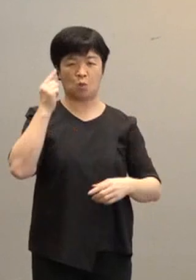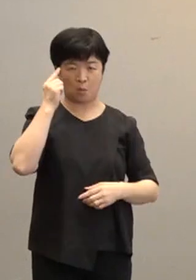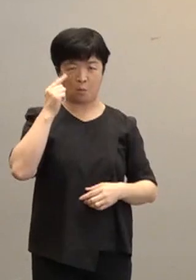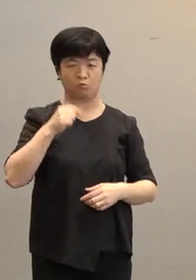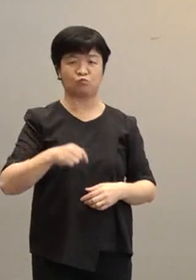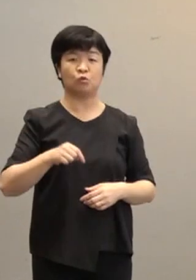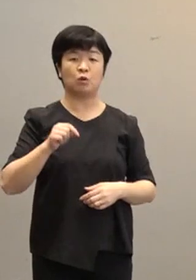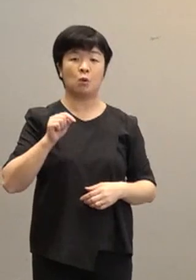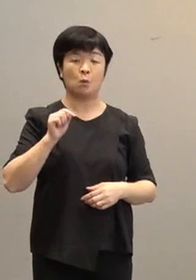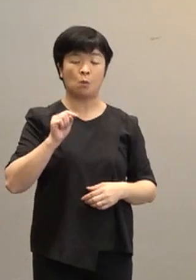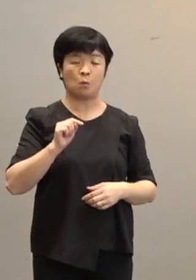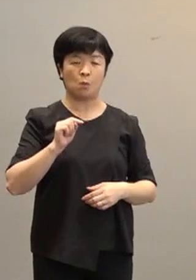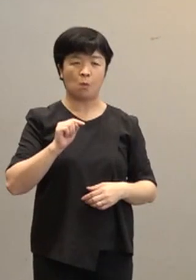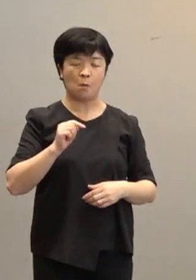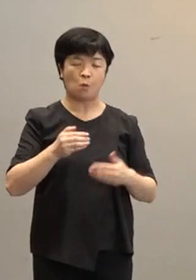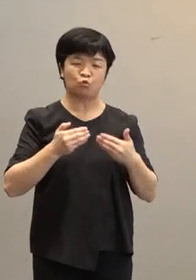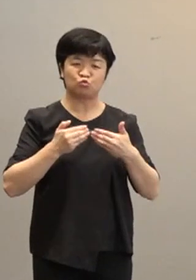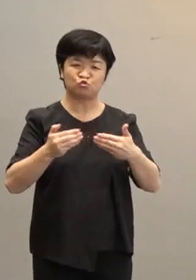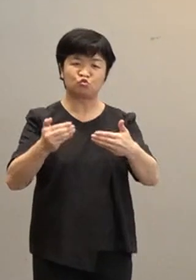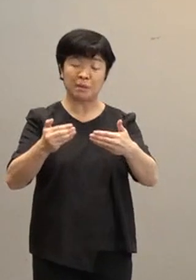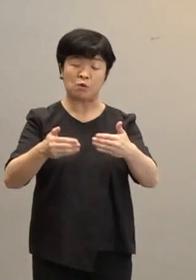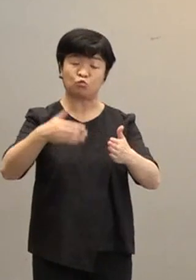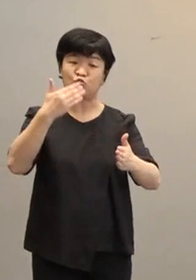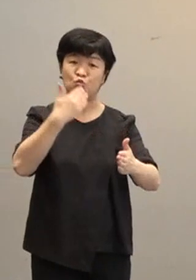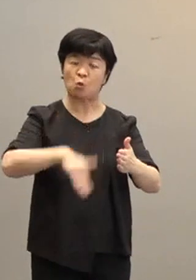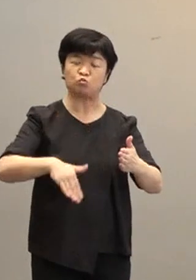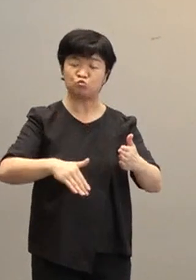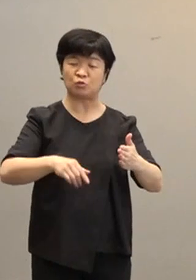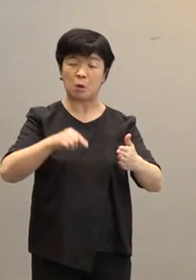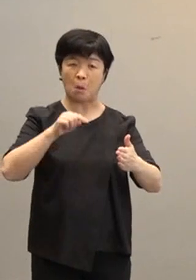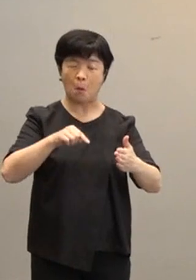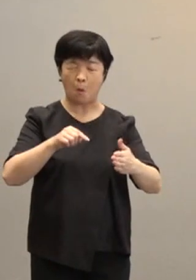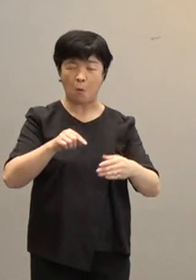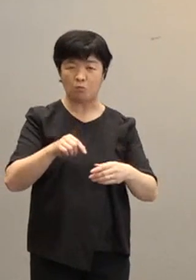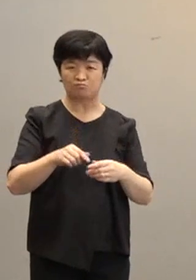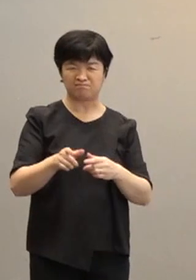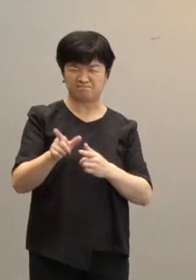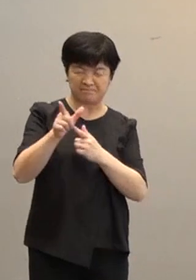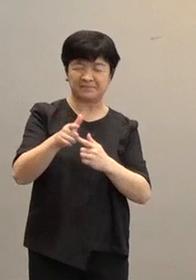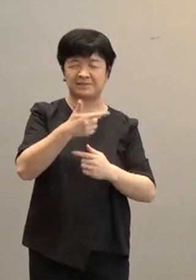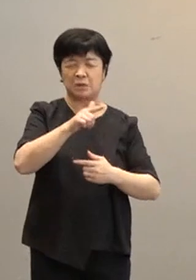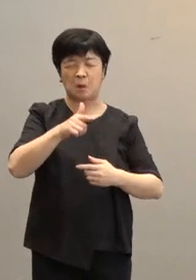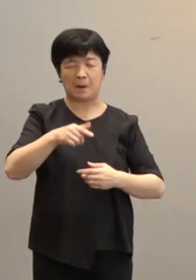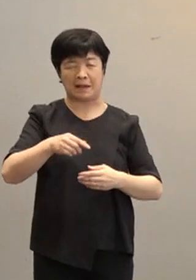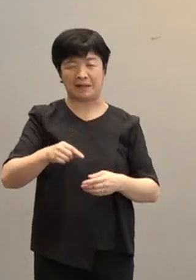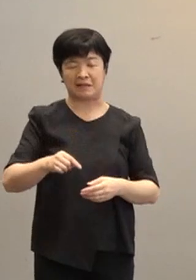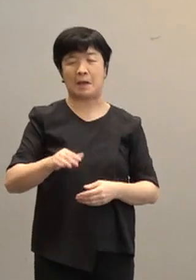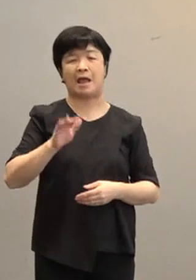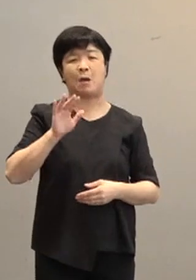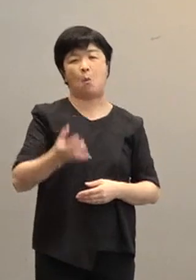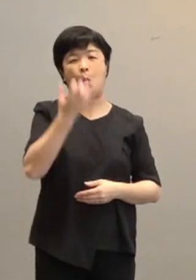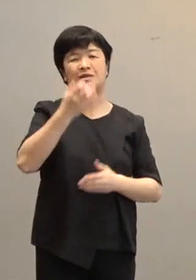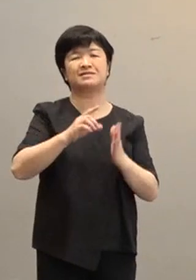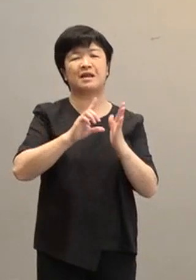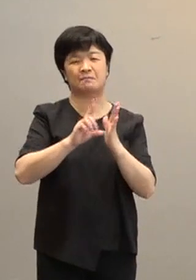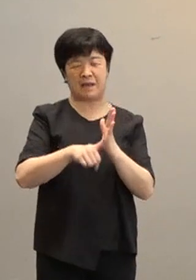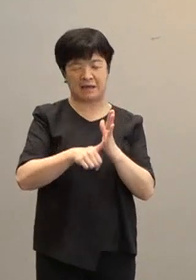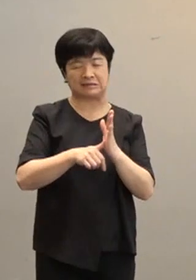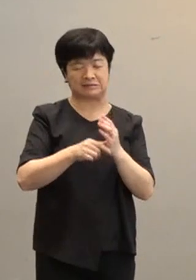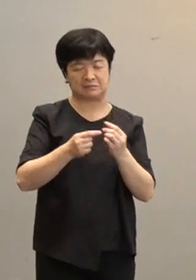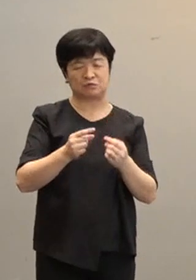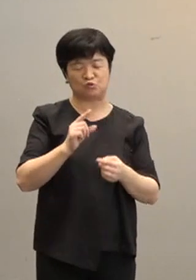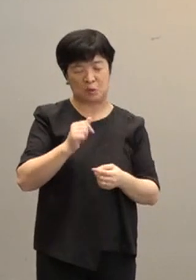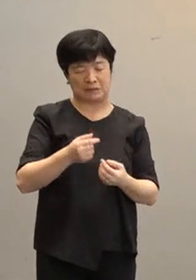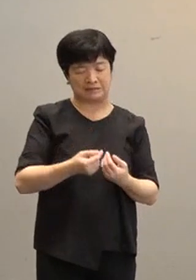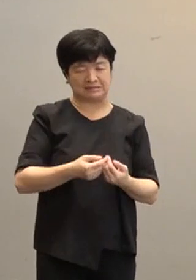していく中でですね、まあ、こういう事件が起きてくると、まあ、どうしても最低限の距離を作らざるを得ない時もあるでしょう